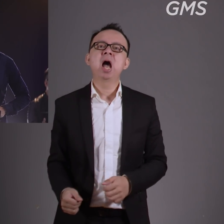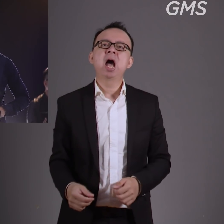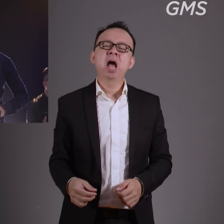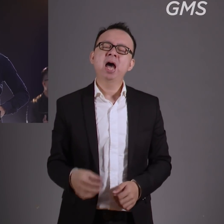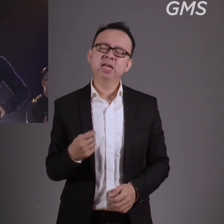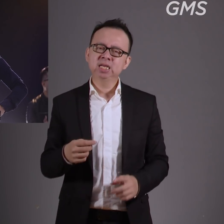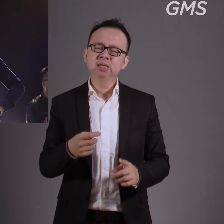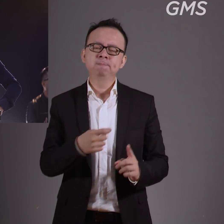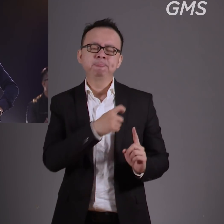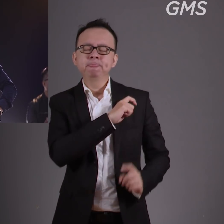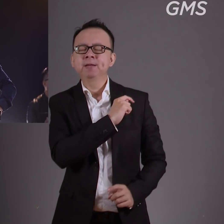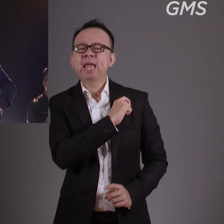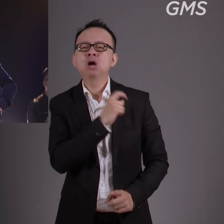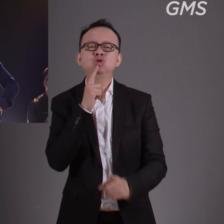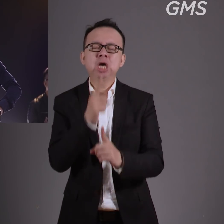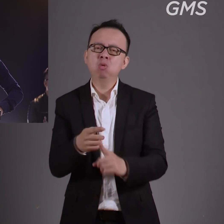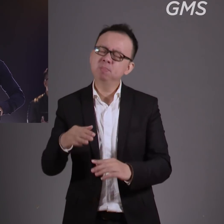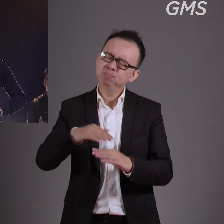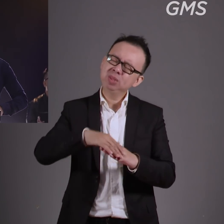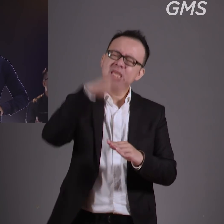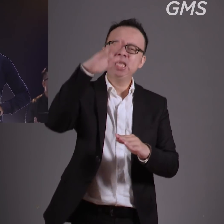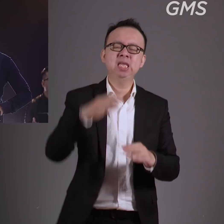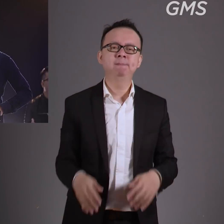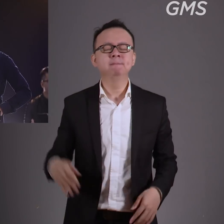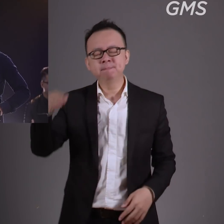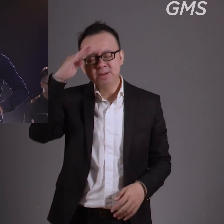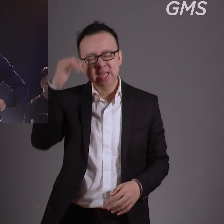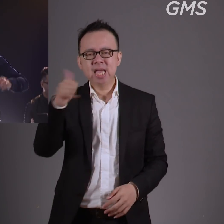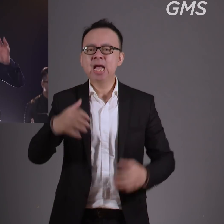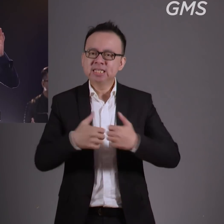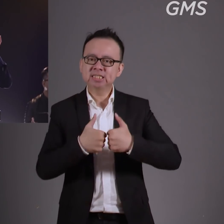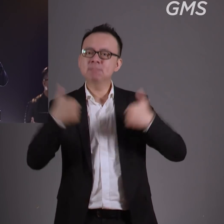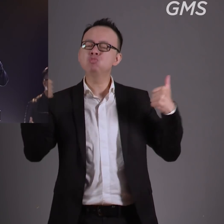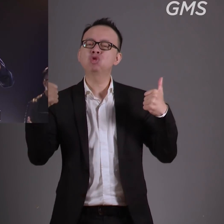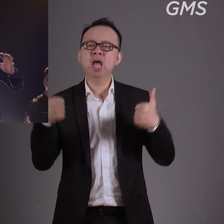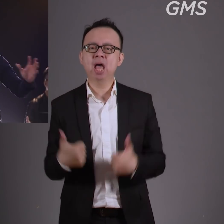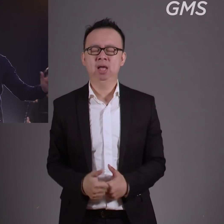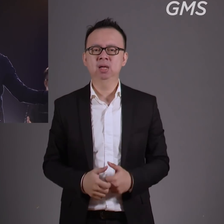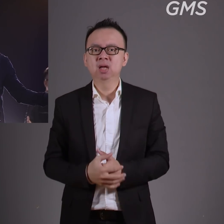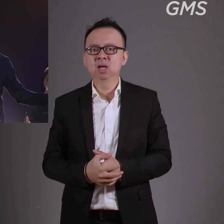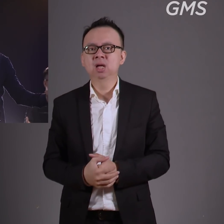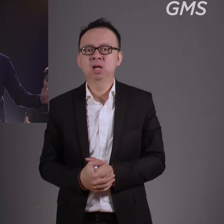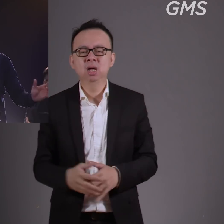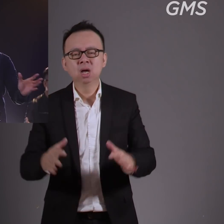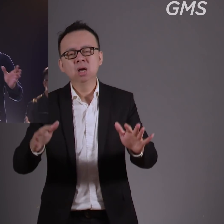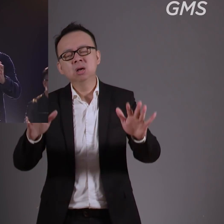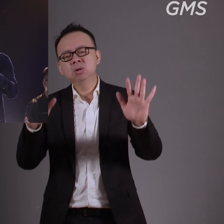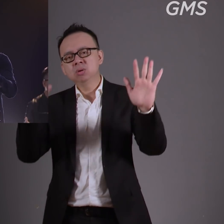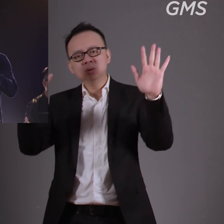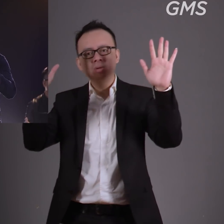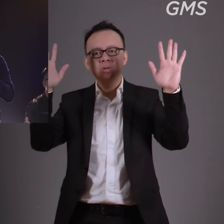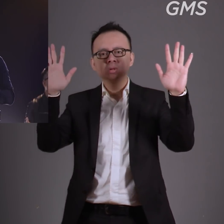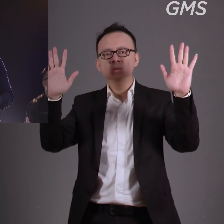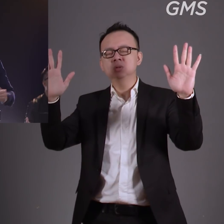tinggi dari Kristus, dari Roh Kudus. Pria yang sempurna Yesus Kristus itu yang menjamamu. Orang maya sanana namaya